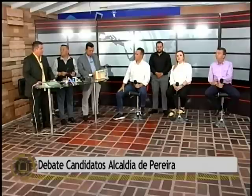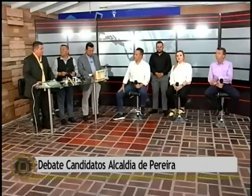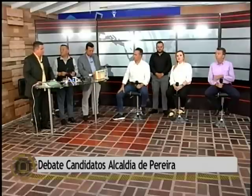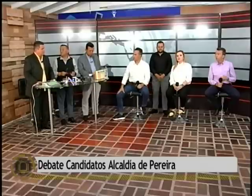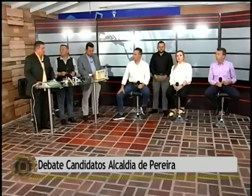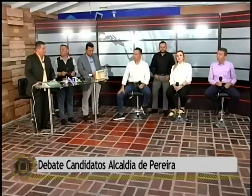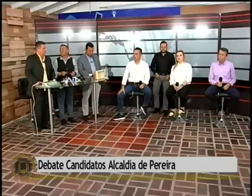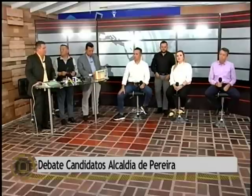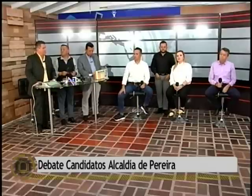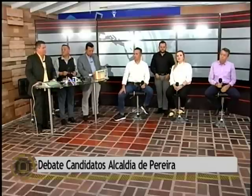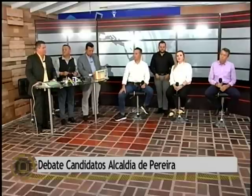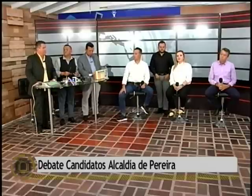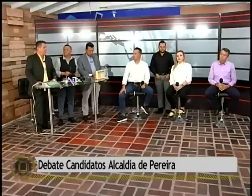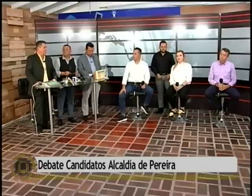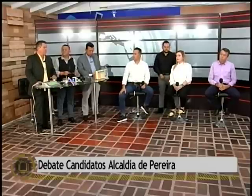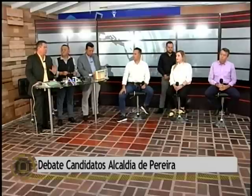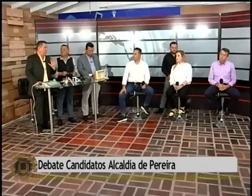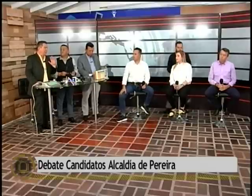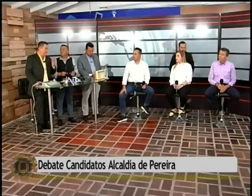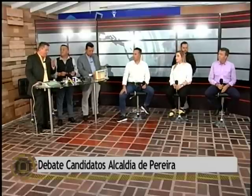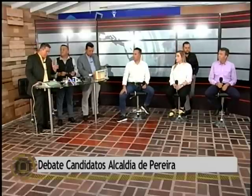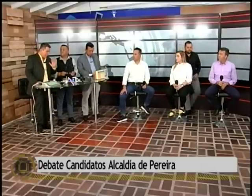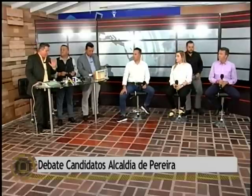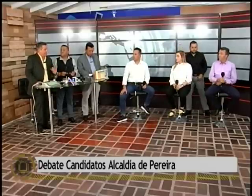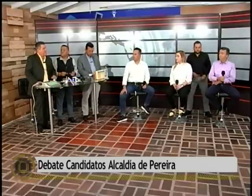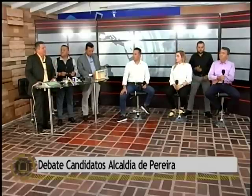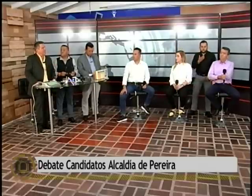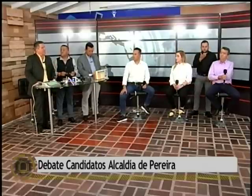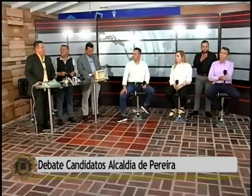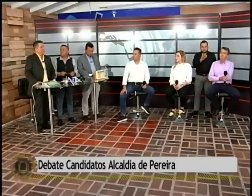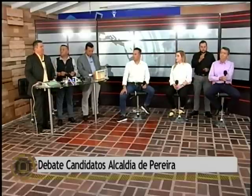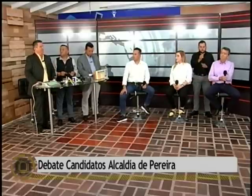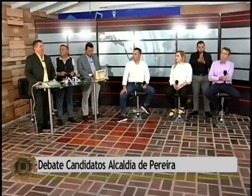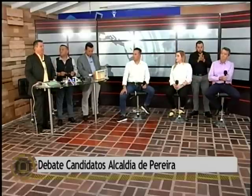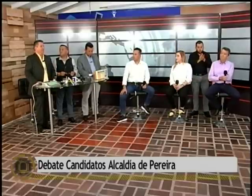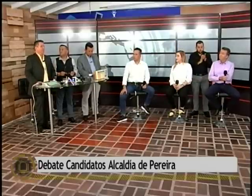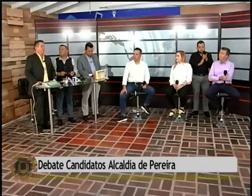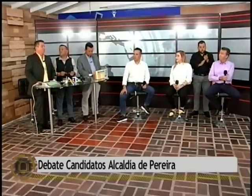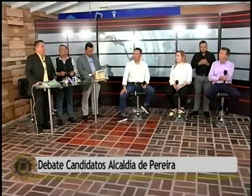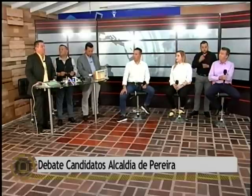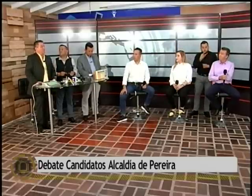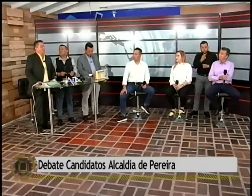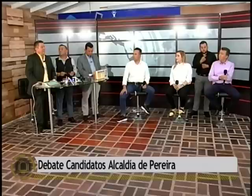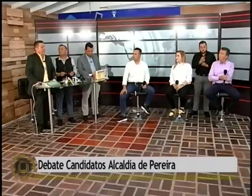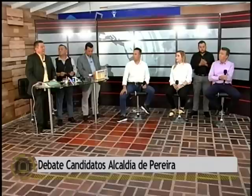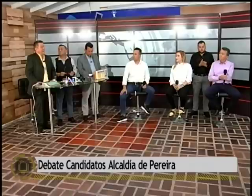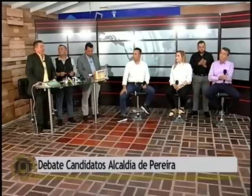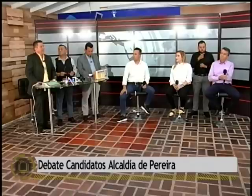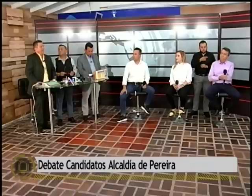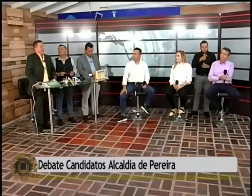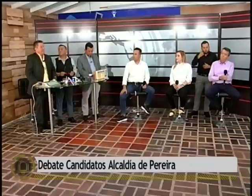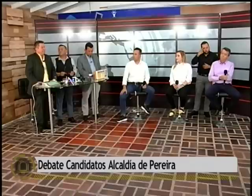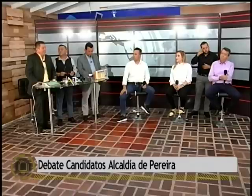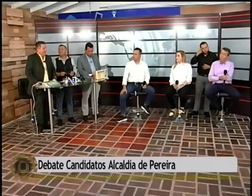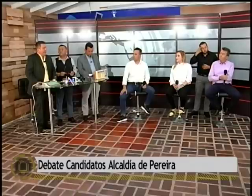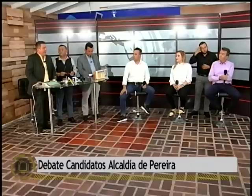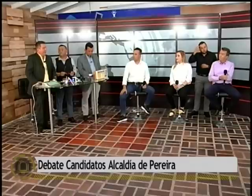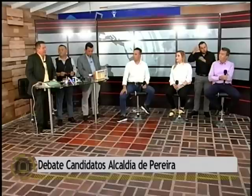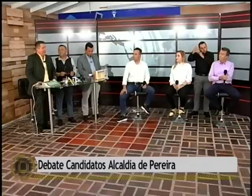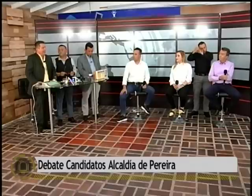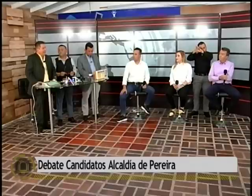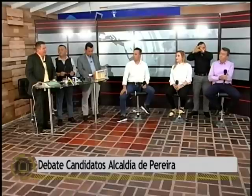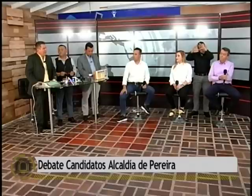Carlos Alfredo, aunque usted es muy humilde, pero hay que decirle así. ¿Cómo se sueña a